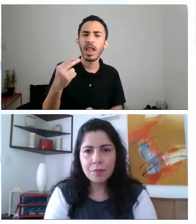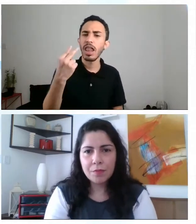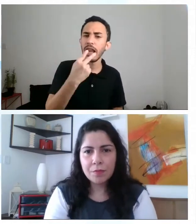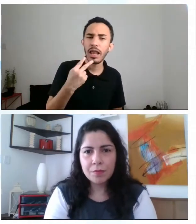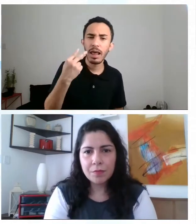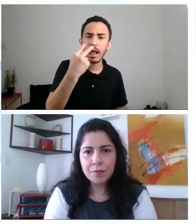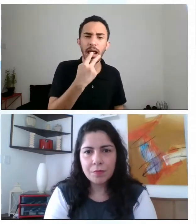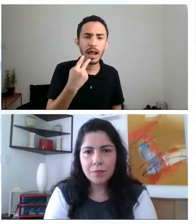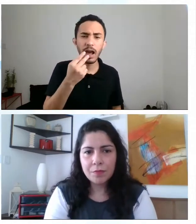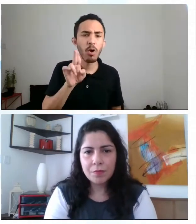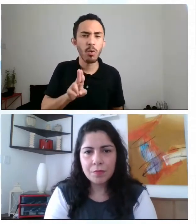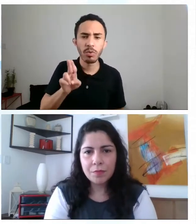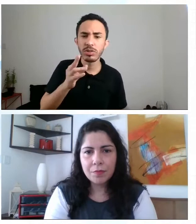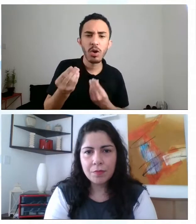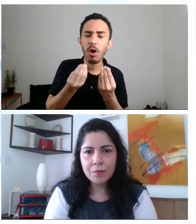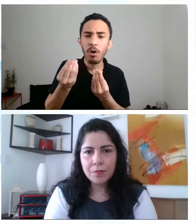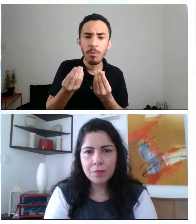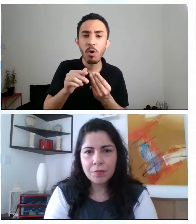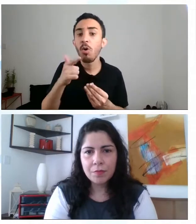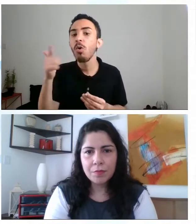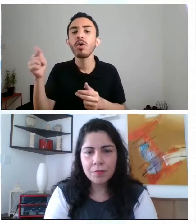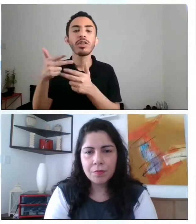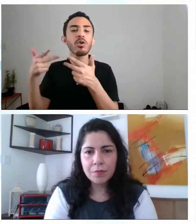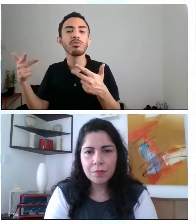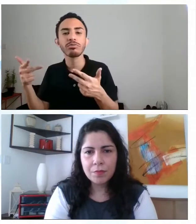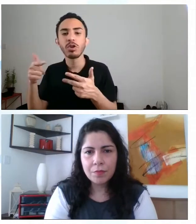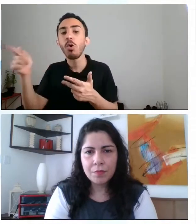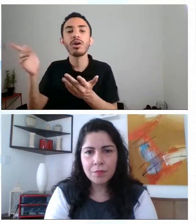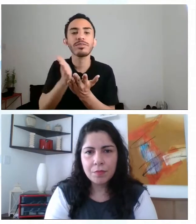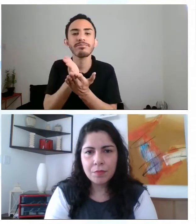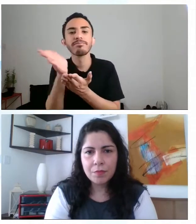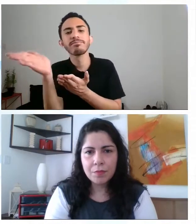não? Isso é outra linha.